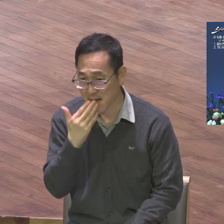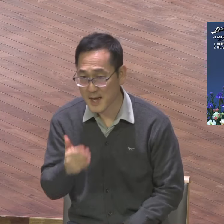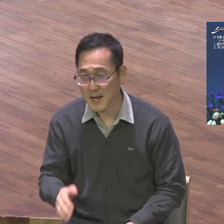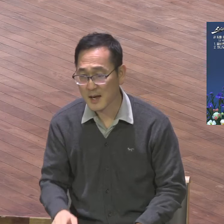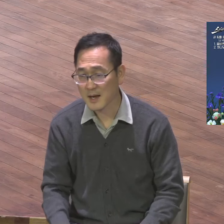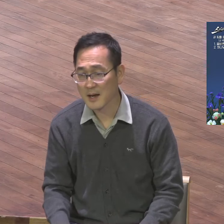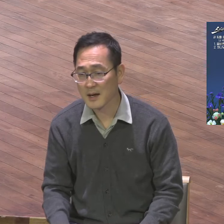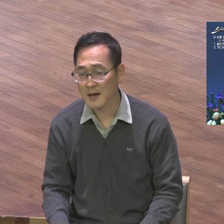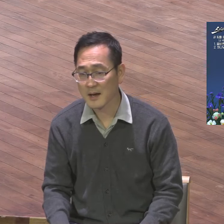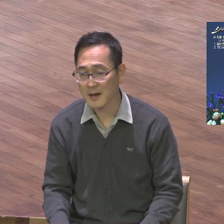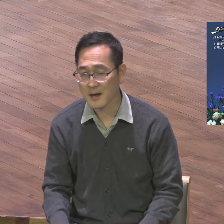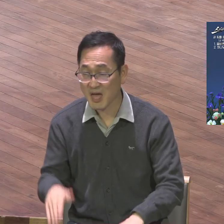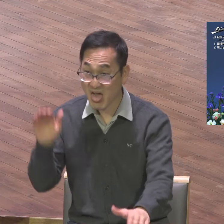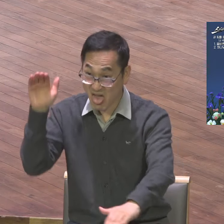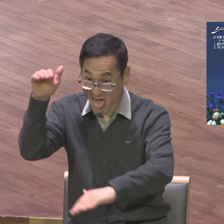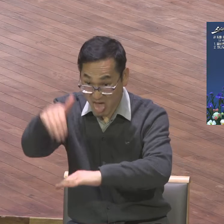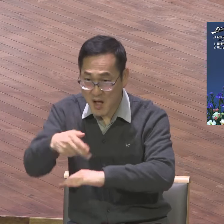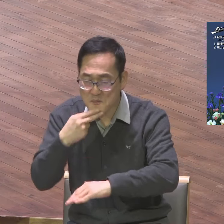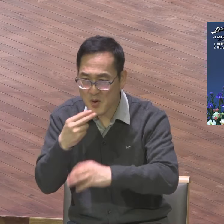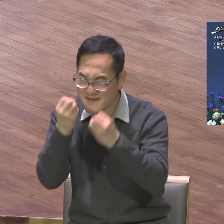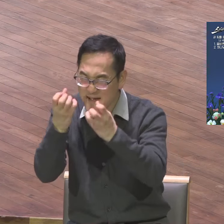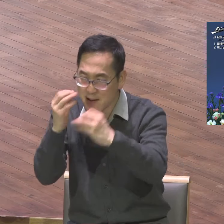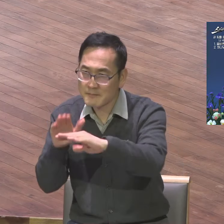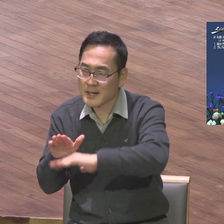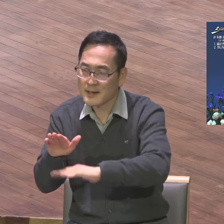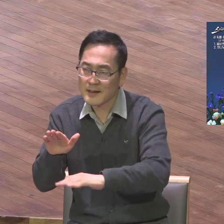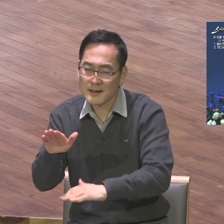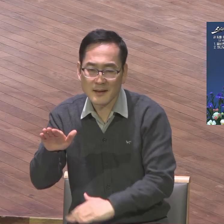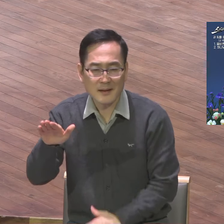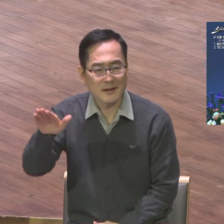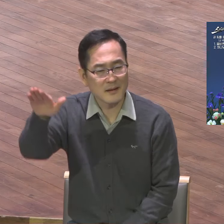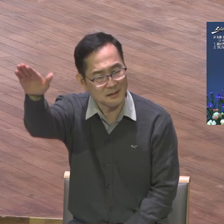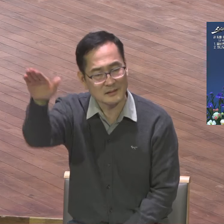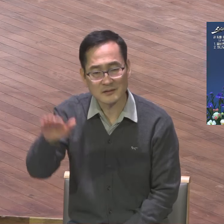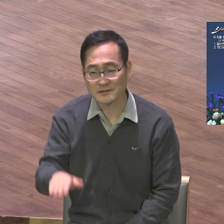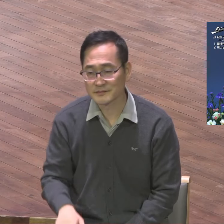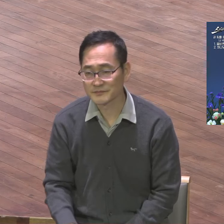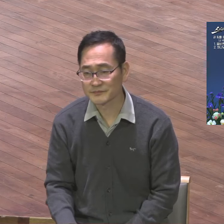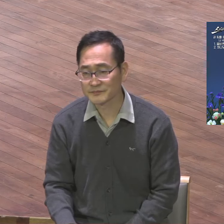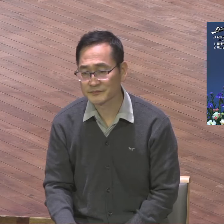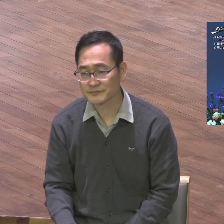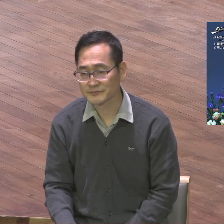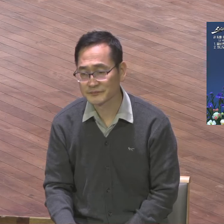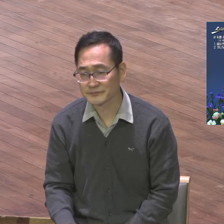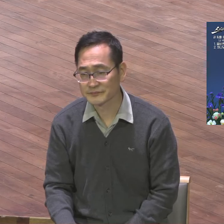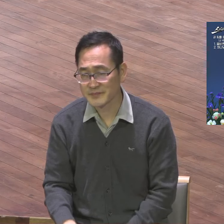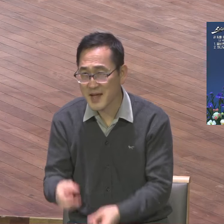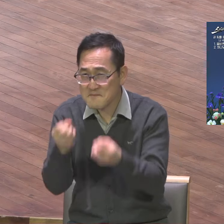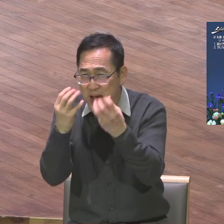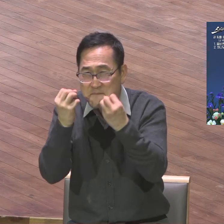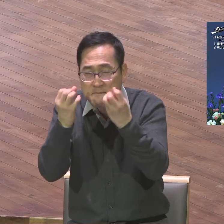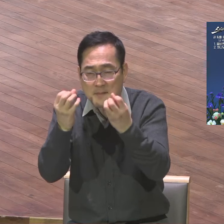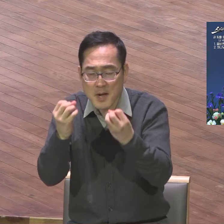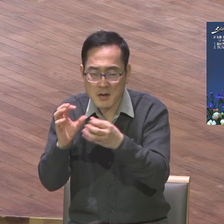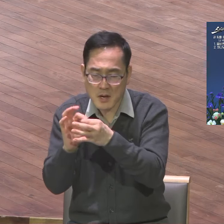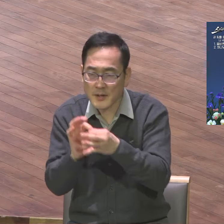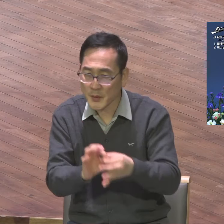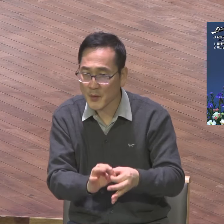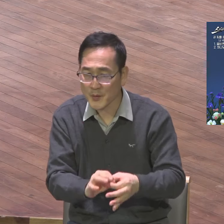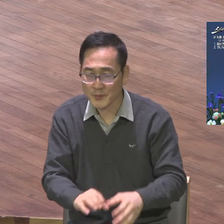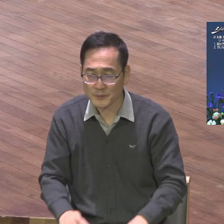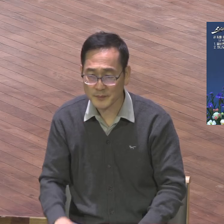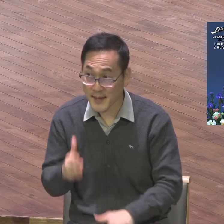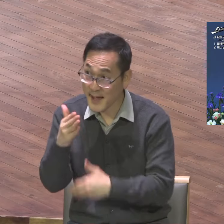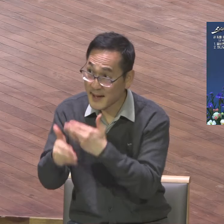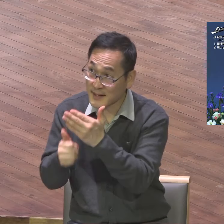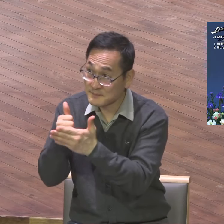날로 날로 후퇴하는 게 아니라 날로 날로 새로워진다니까요. 하나님으로부터 지속적인